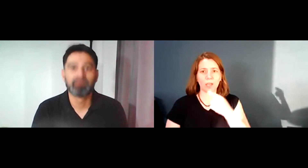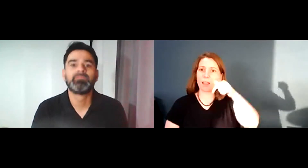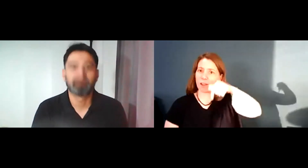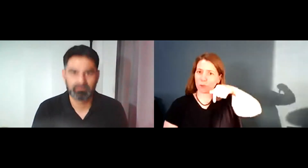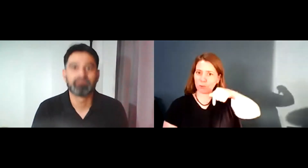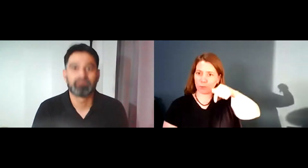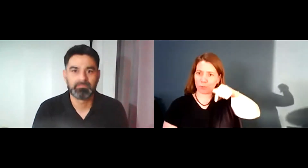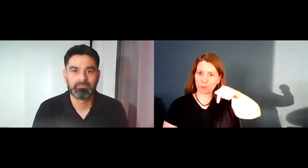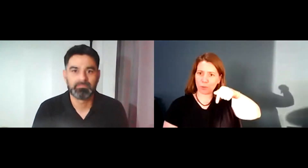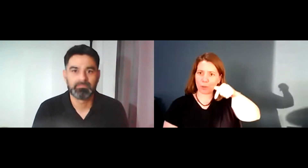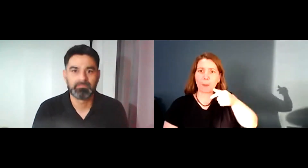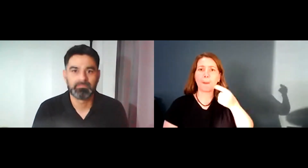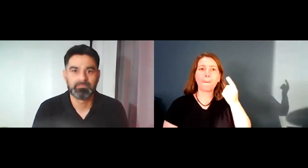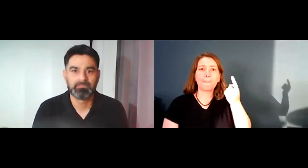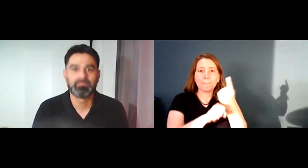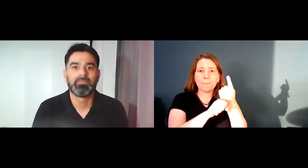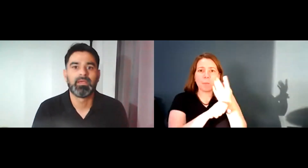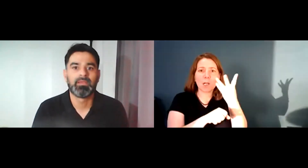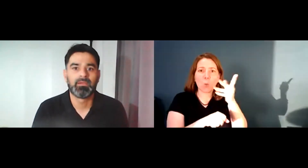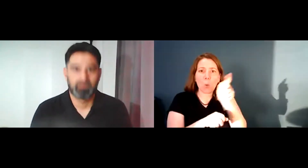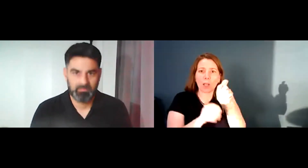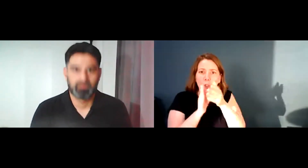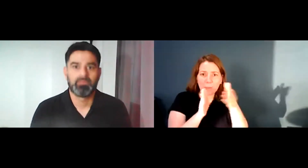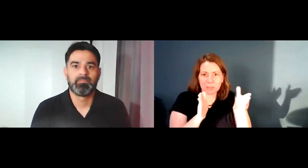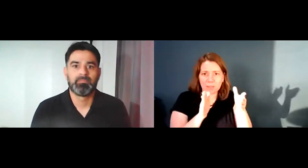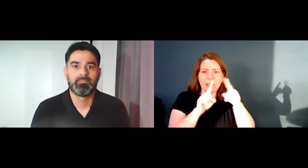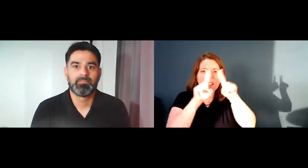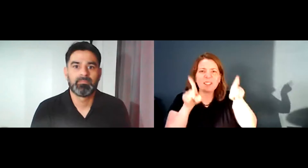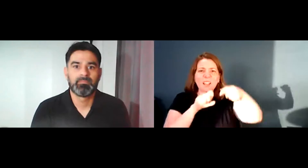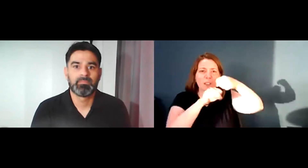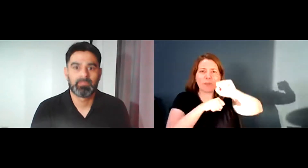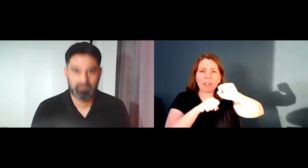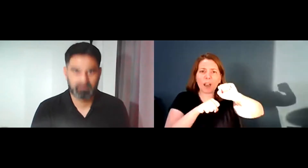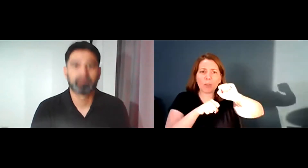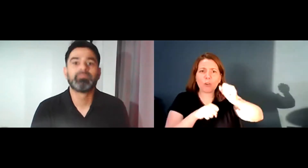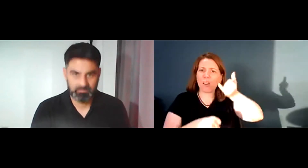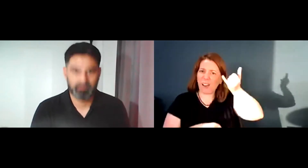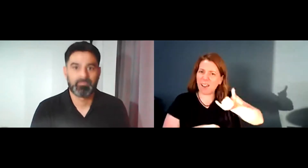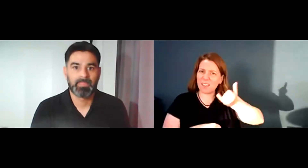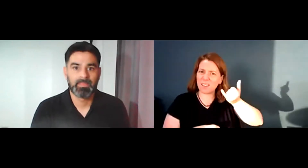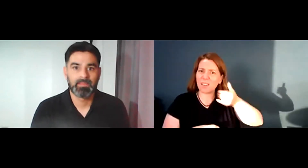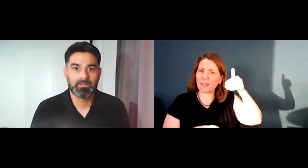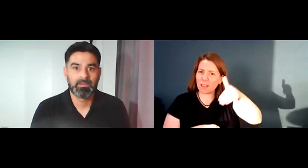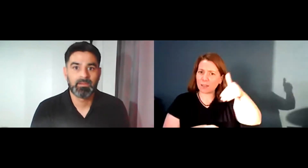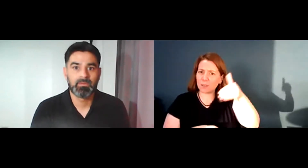por el primer cuatrimestre, ¿mandan algún certificado que asistimos al curso?